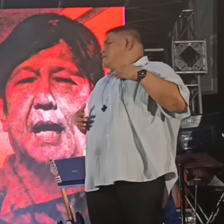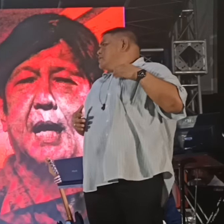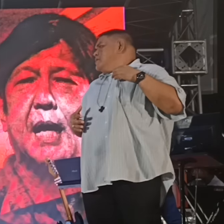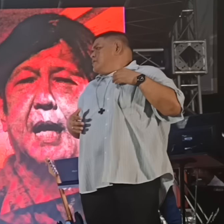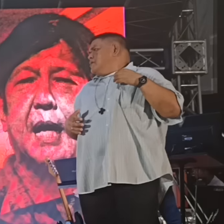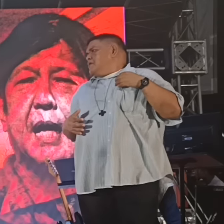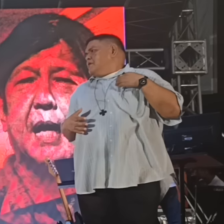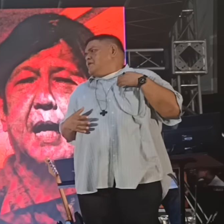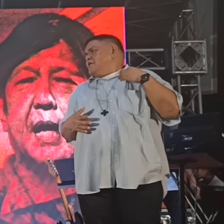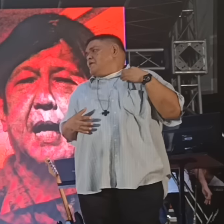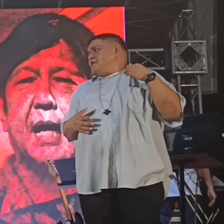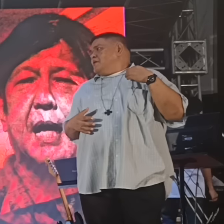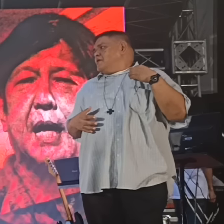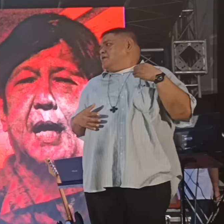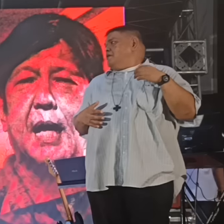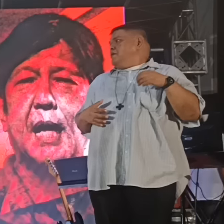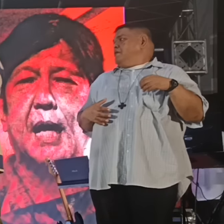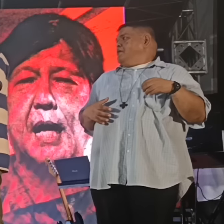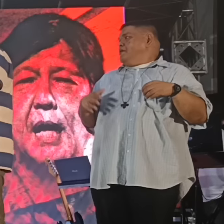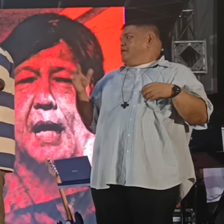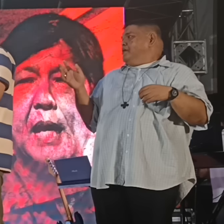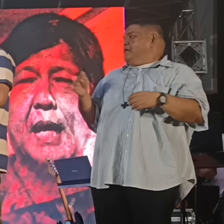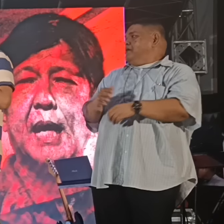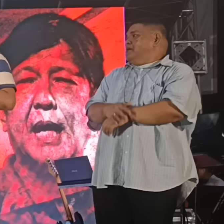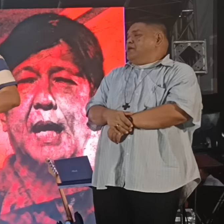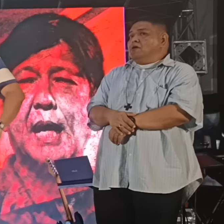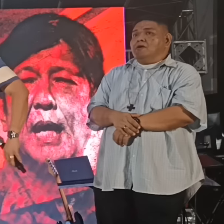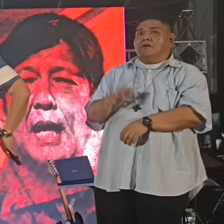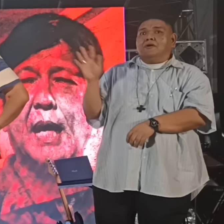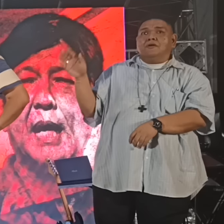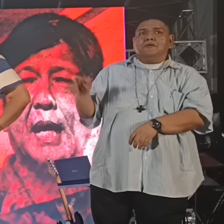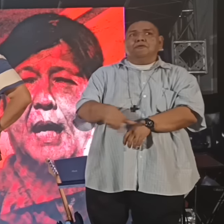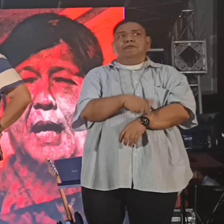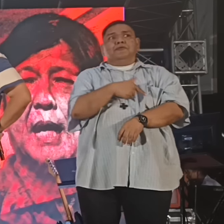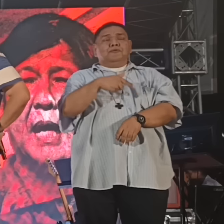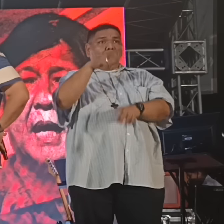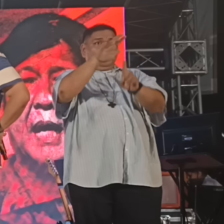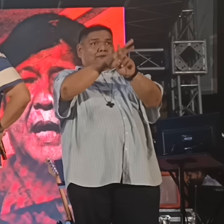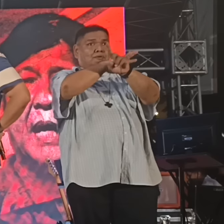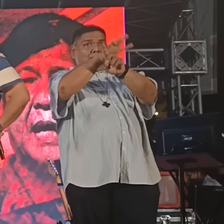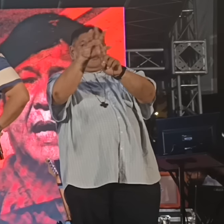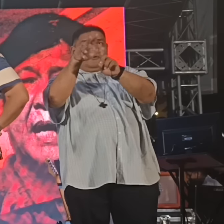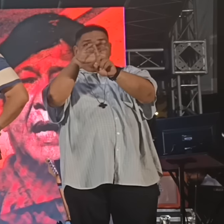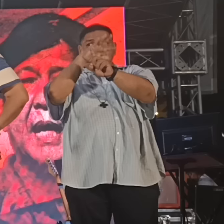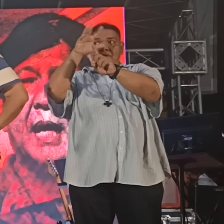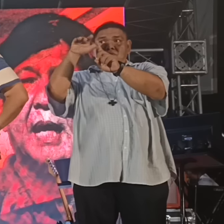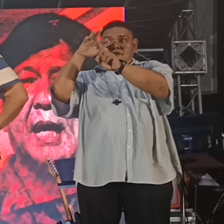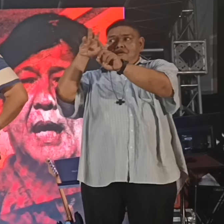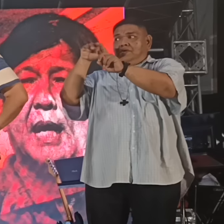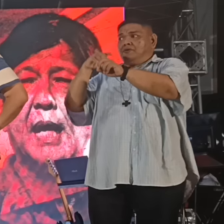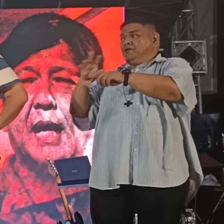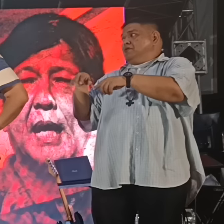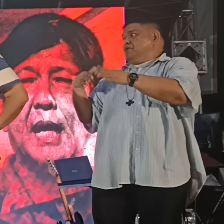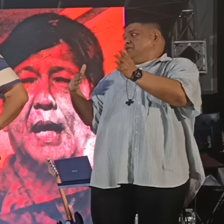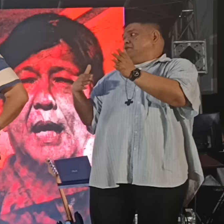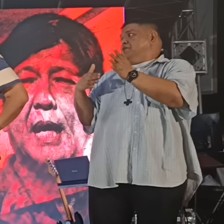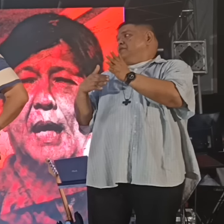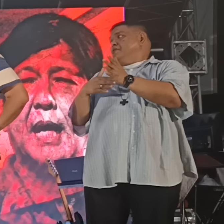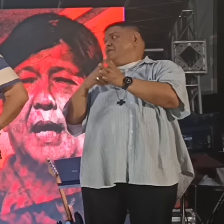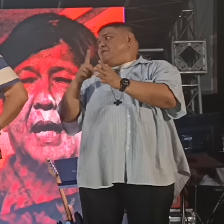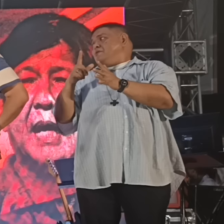si Ma'am La Arnie. Na matagal na rin, taga-subaybay ng SMNI, laban kasama